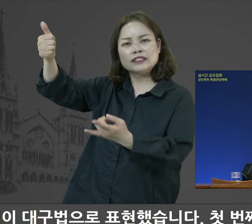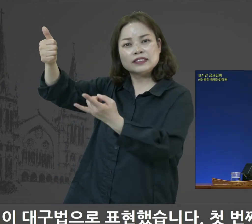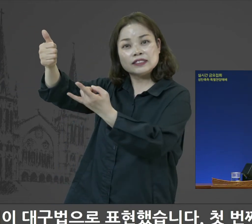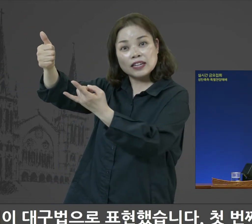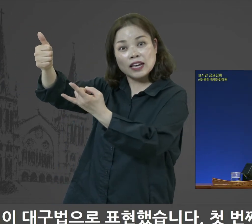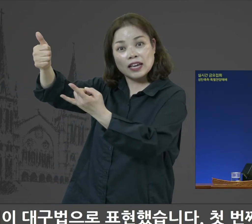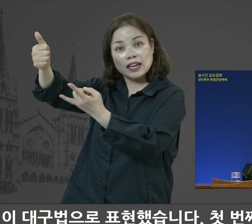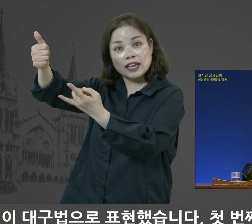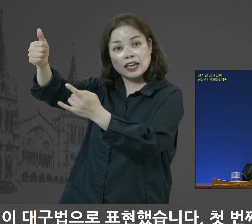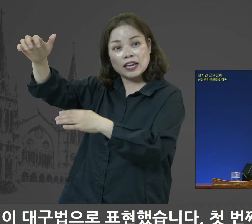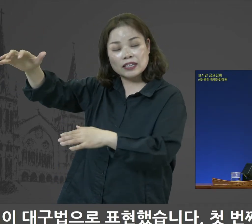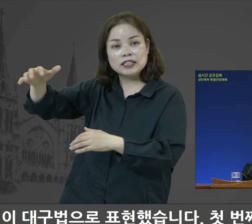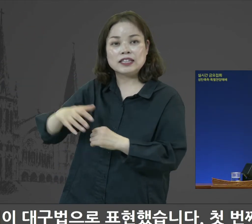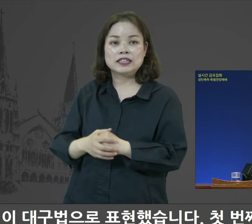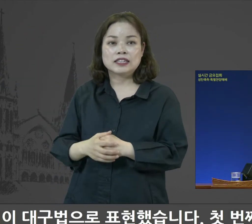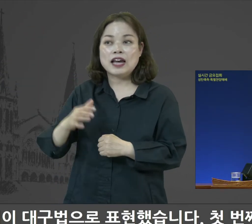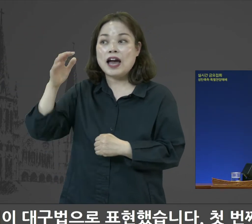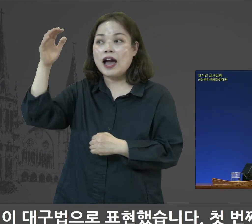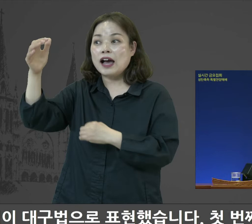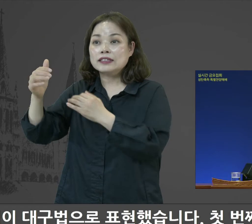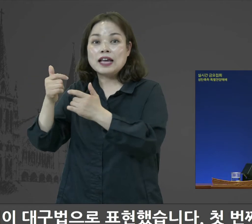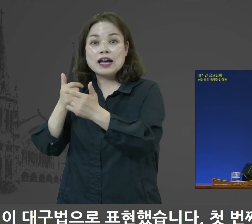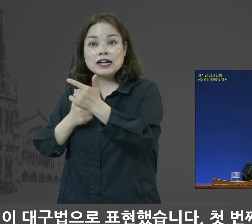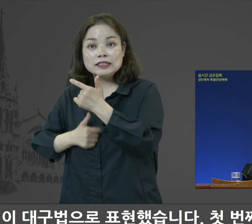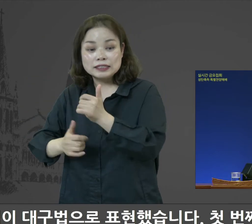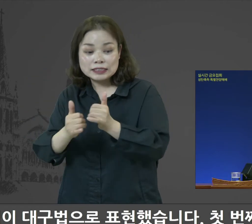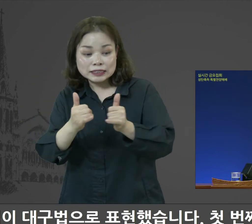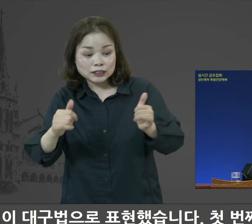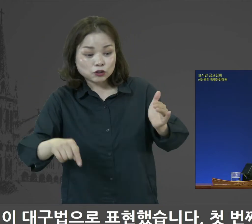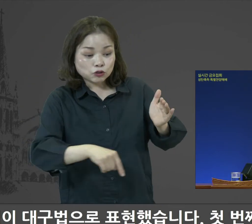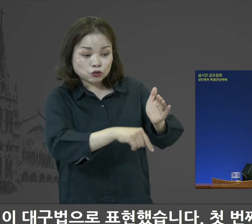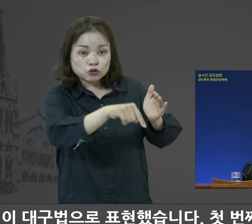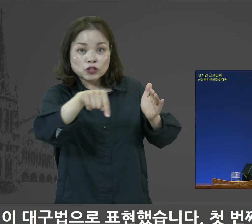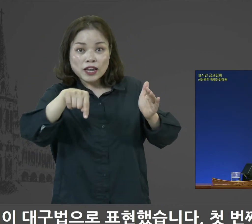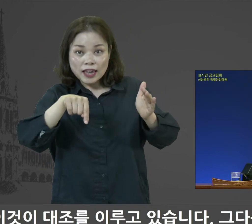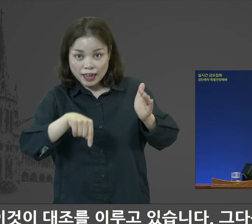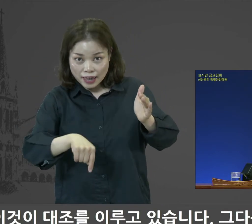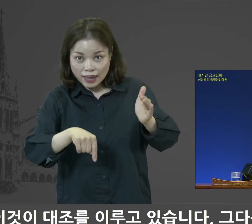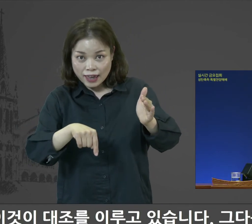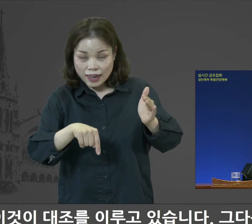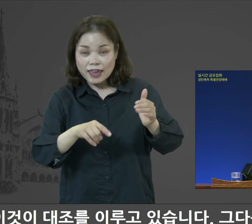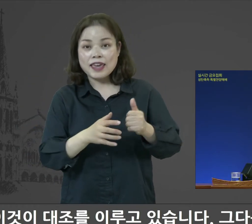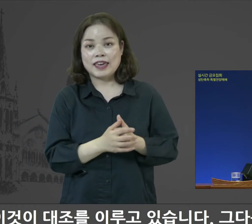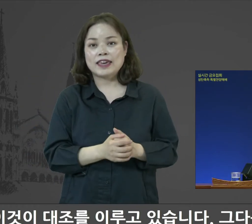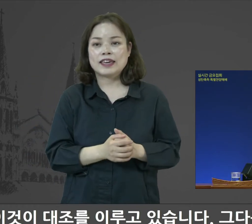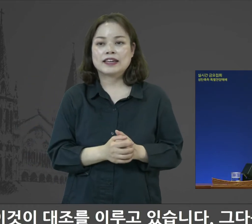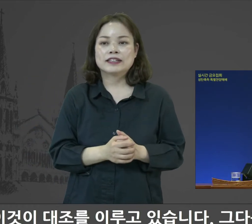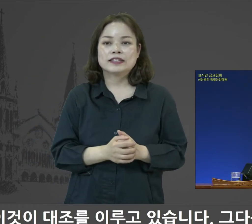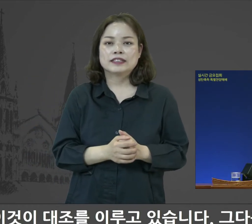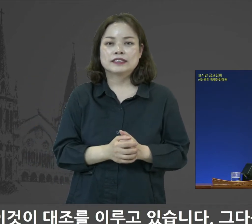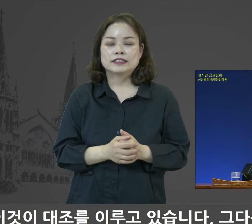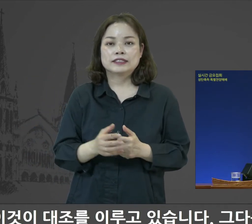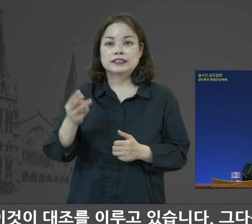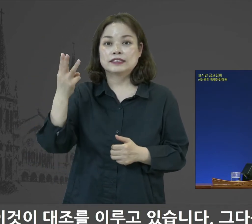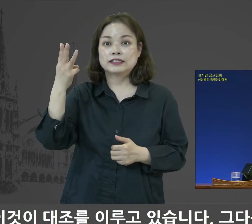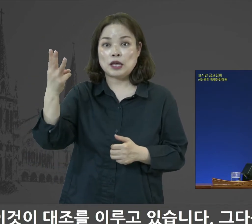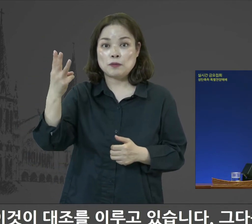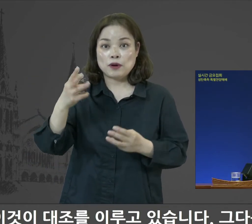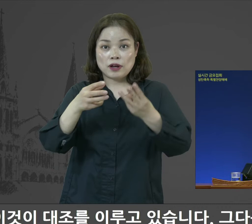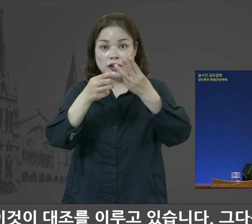하나님께와 하나님이 기뻐하신 사람들 중에 요게 대꾸를 이루고 있습니다. 세 번째